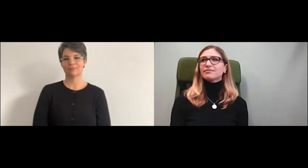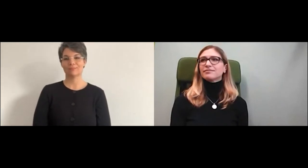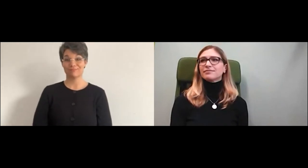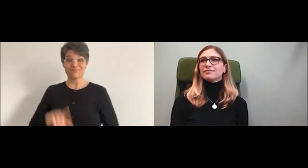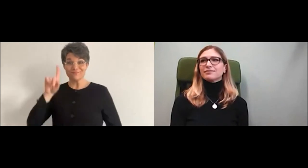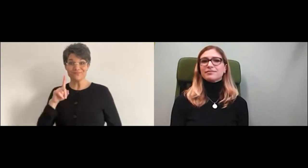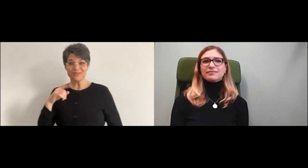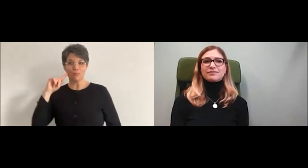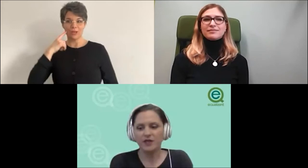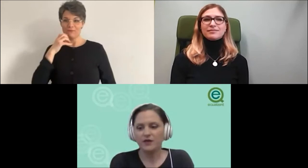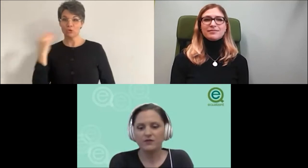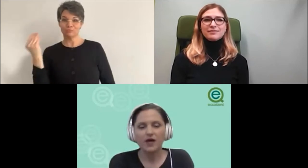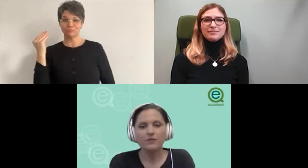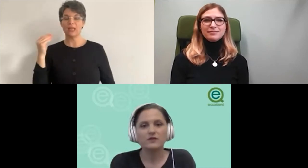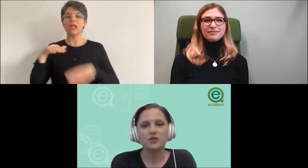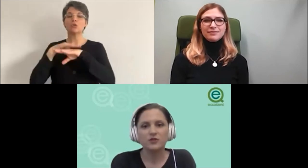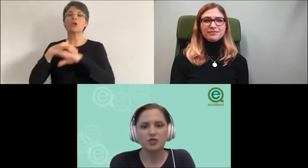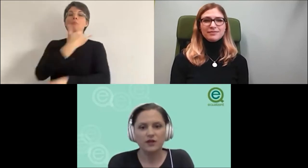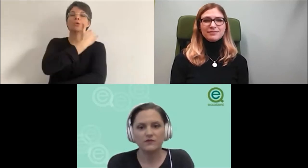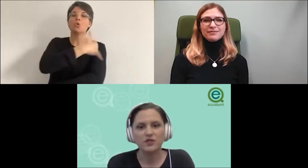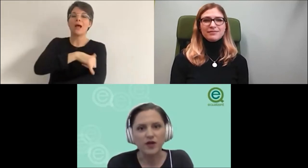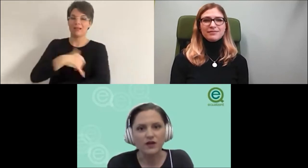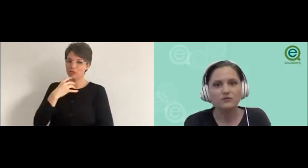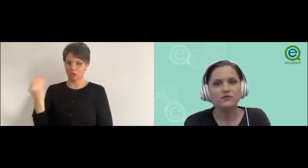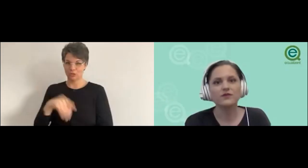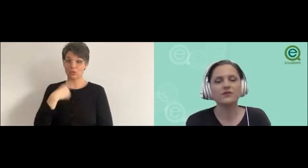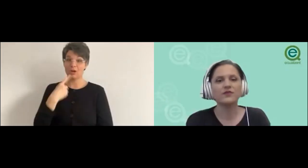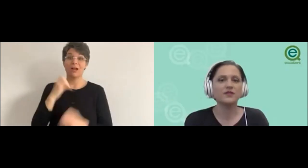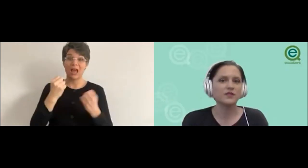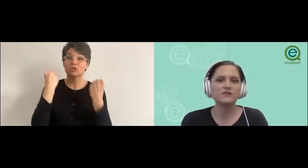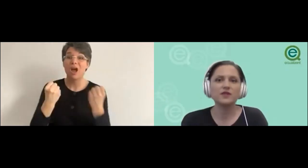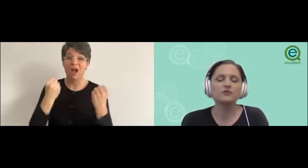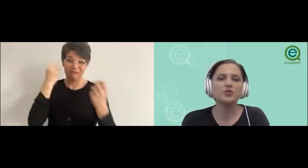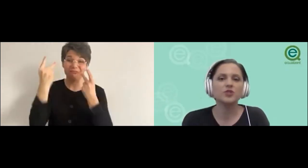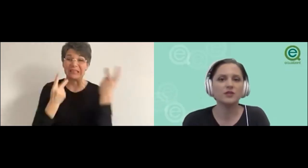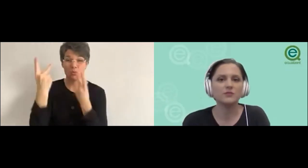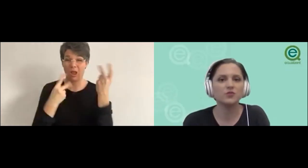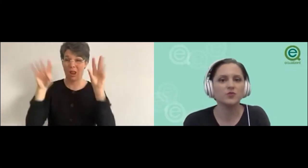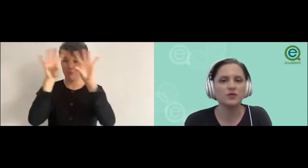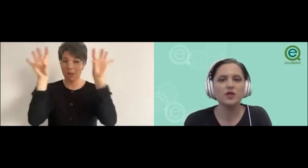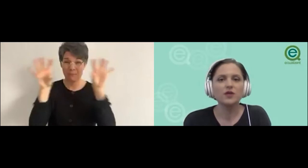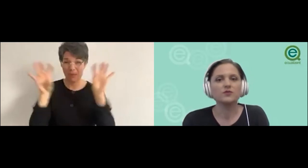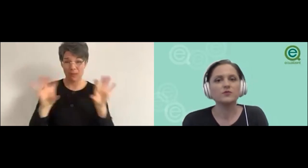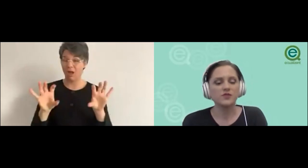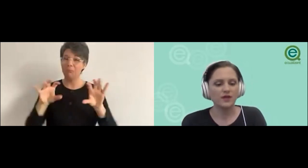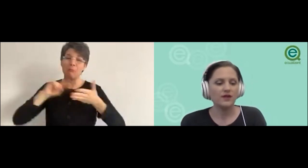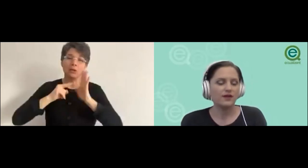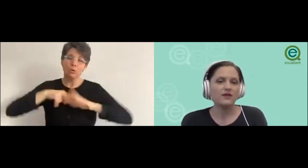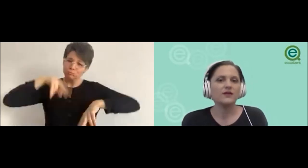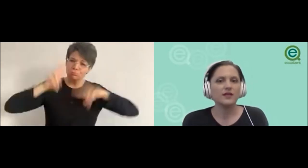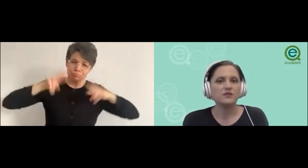kurz ergänzen. Wir arbeiten natürlich auch stark visuell und wir verwenden ganz viele unterschiedliche Methoden. Und